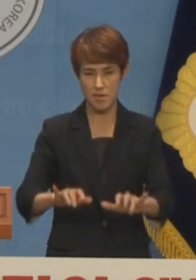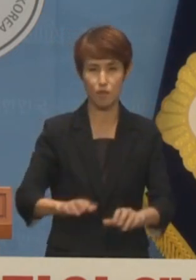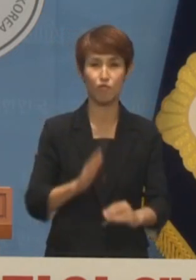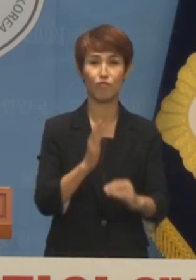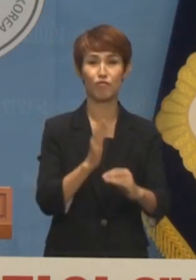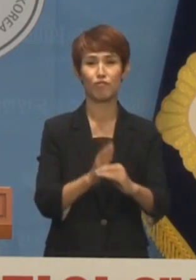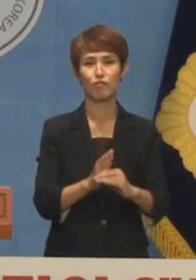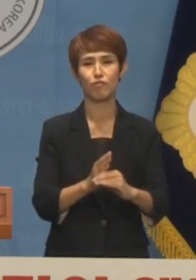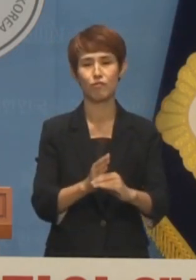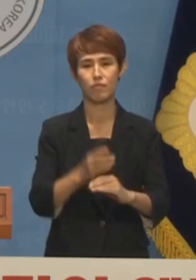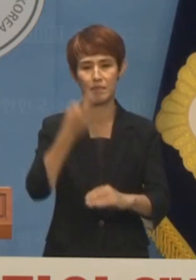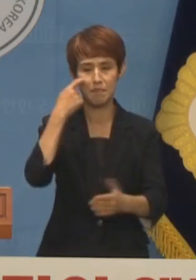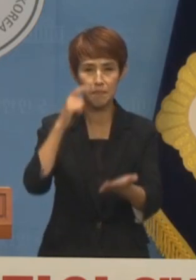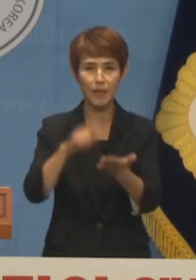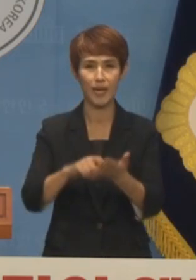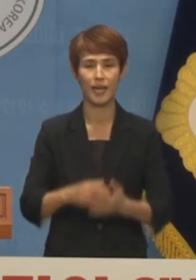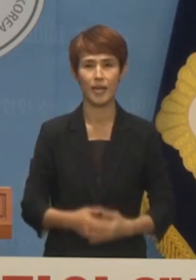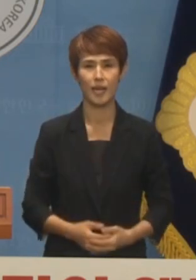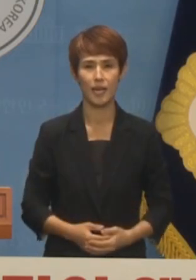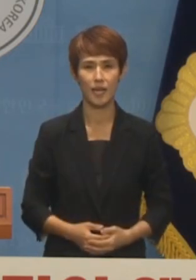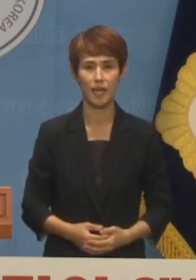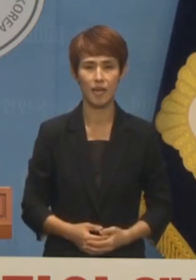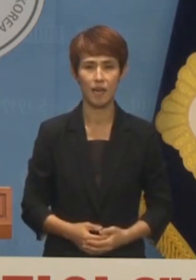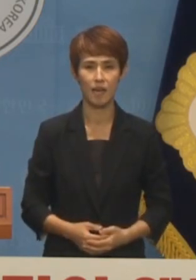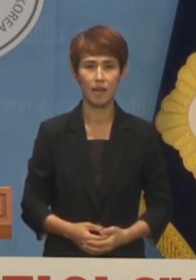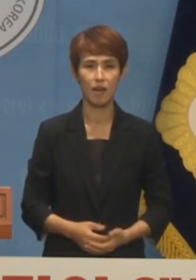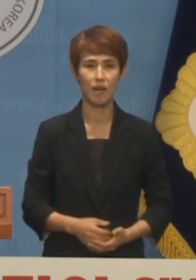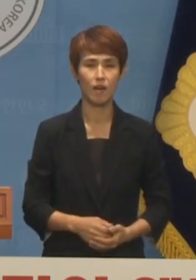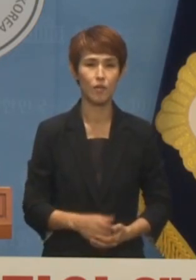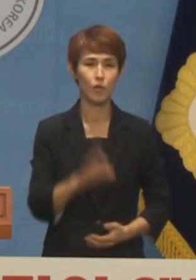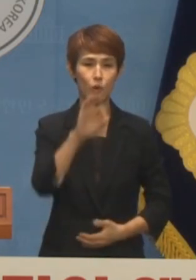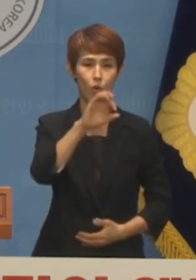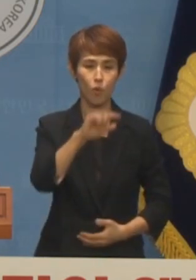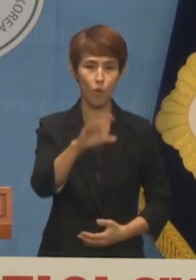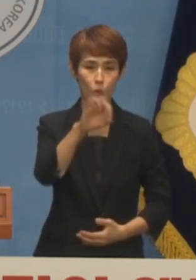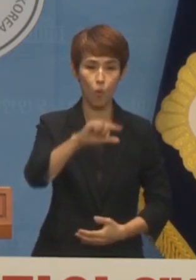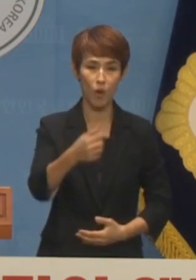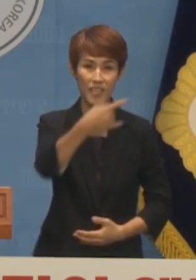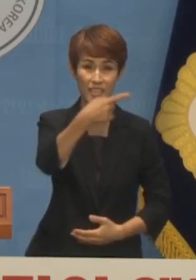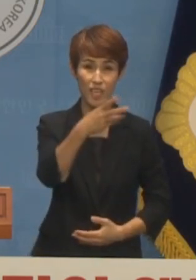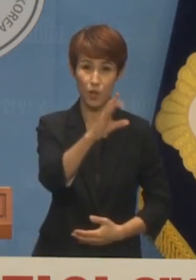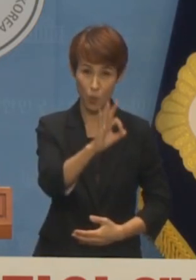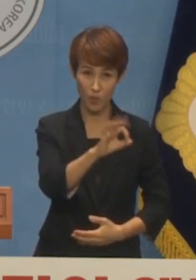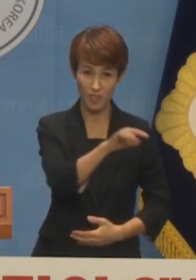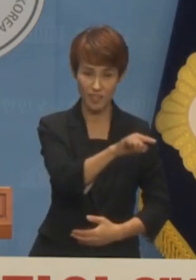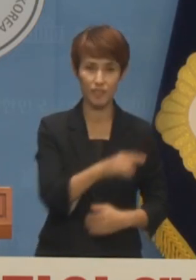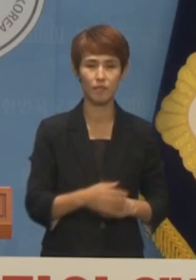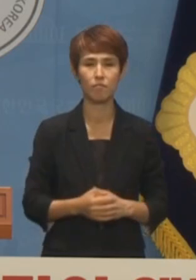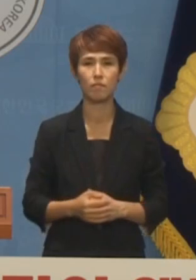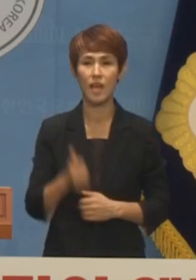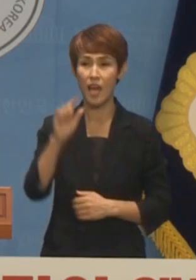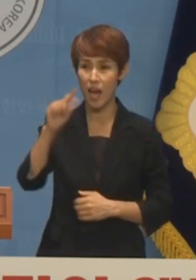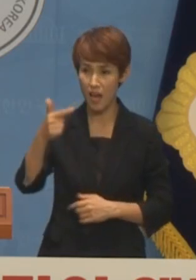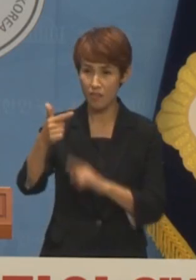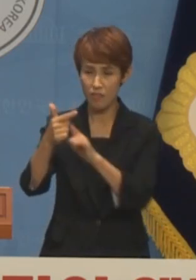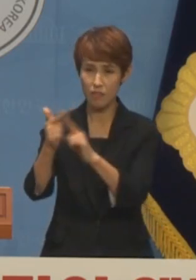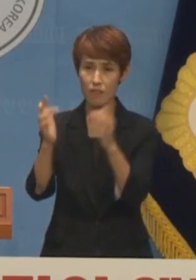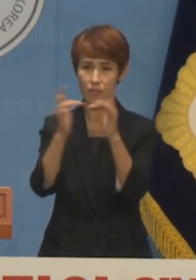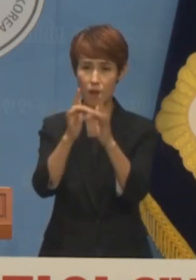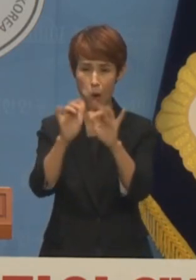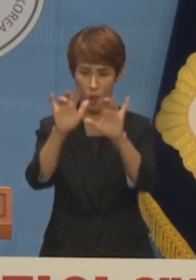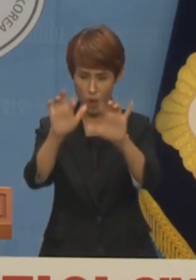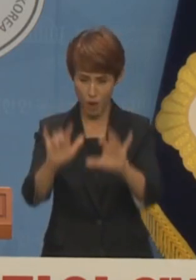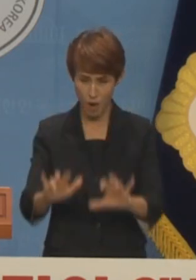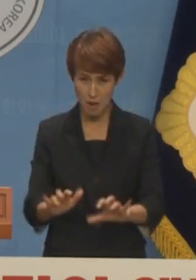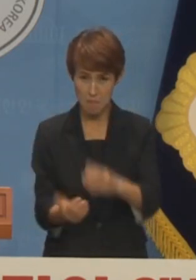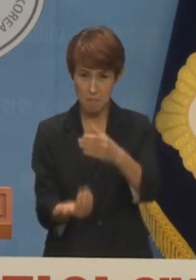이어온 것으로 드러났습니다. 다른 여당 당대표 후보인 원희룡은 한동훈 댓글팀 운영이 사실이라면 드루킹